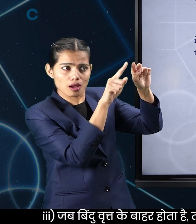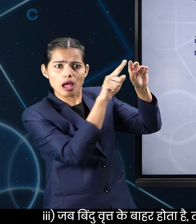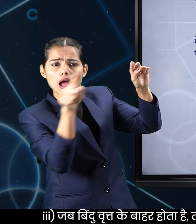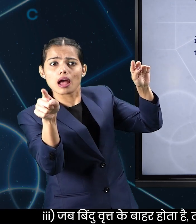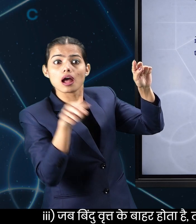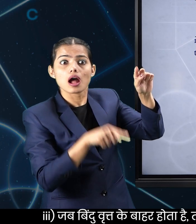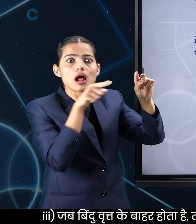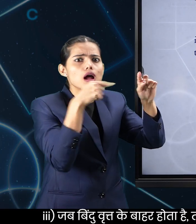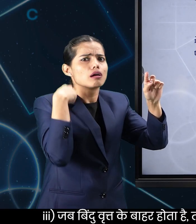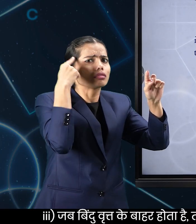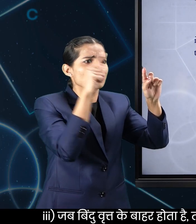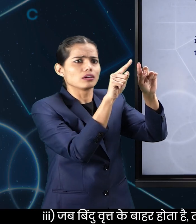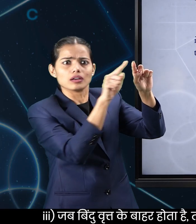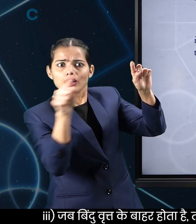दो स्पर्शिकाएं होती है।